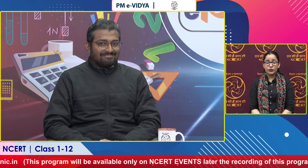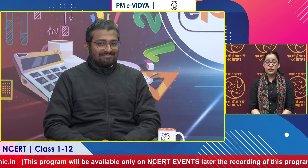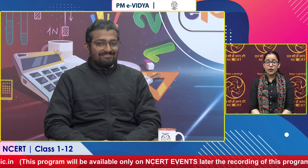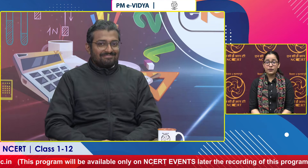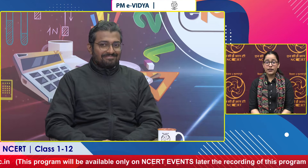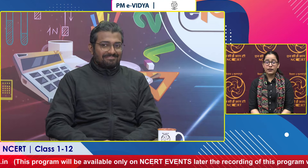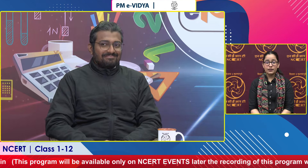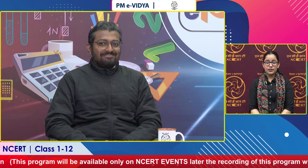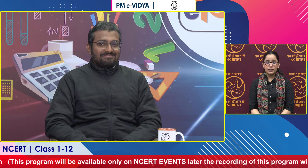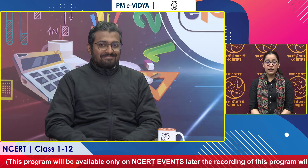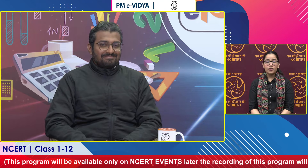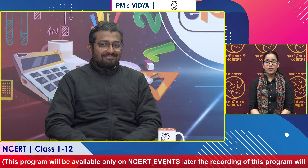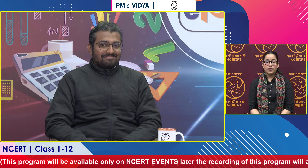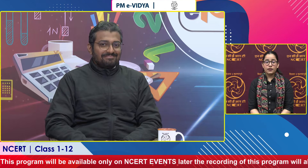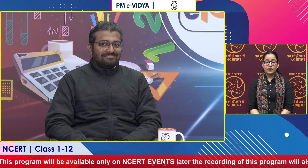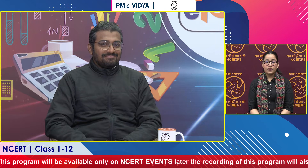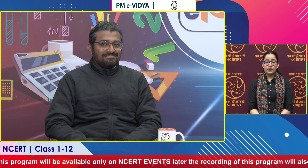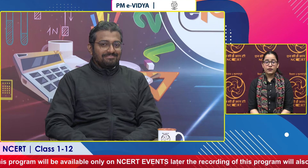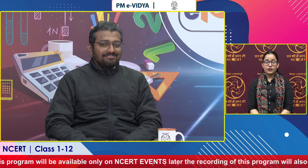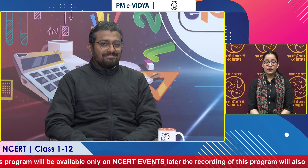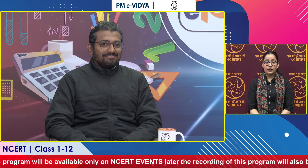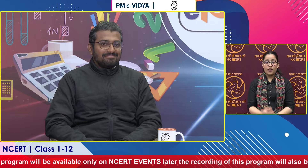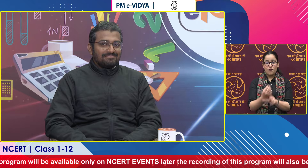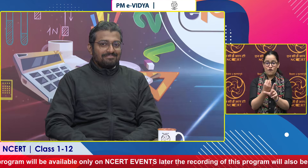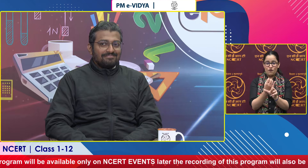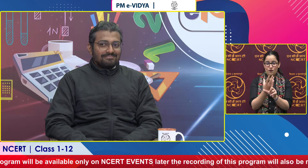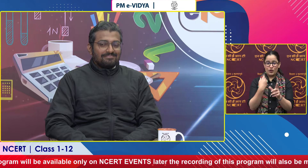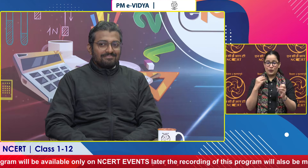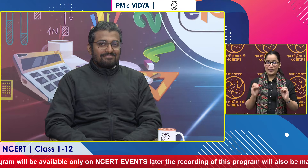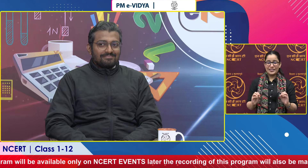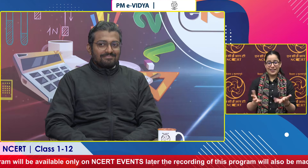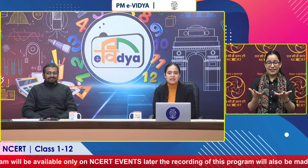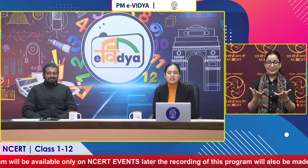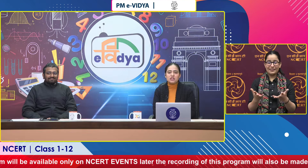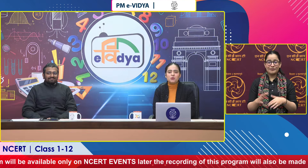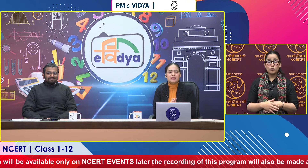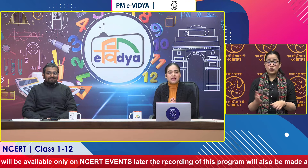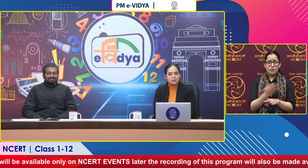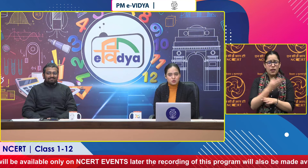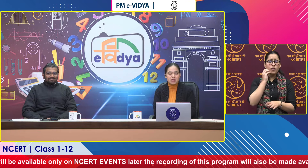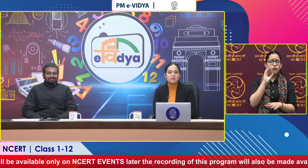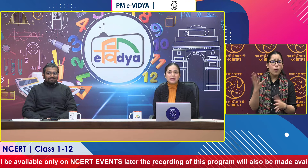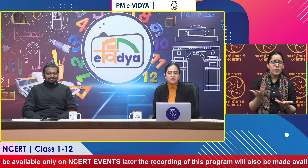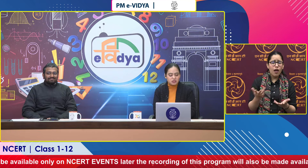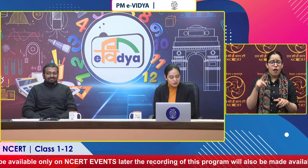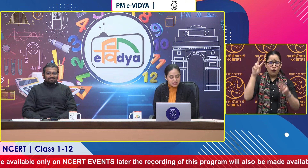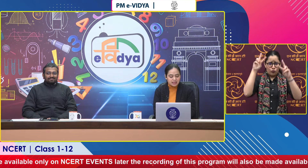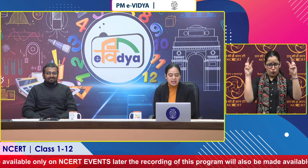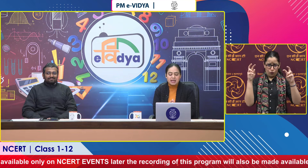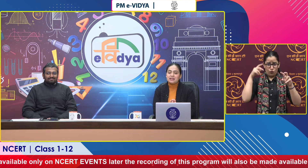वीडियो से अभी आप देख के लर्न कर सकते हैं। बिल्कुल, हम वीडियो ज़रूर प्ले करेंगे, और उससे पहले मैं यही आपको बताना चाहूँगी कि अब जो आप हमारा वीडियो देखेंगे